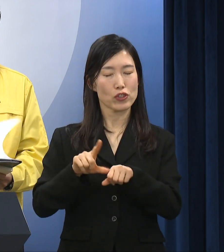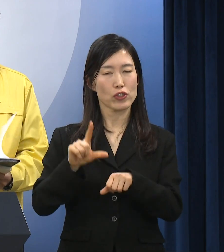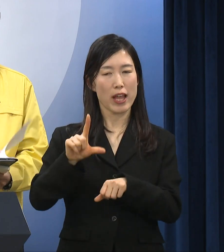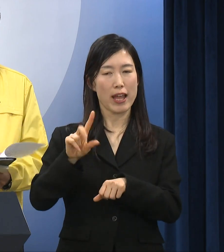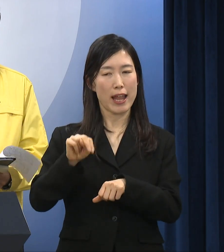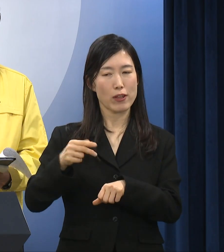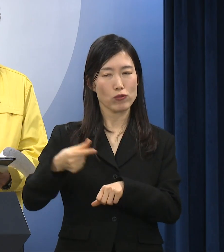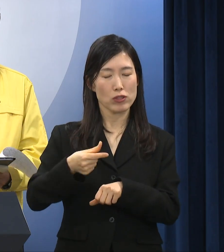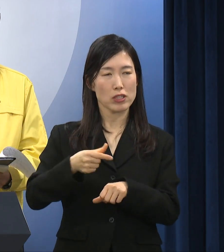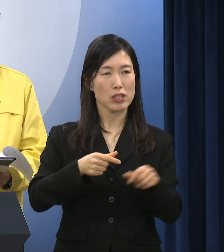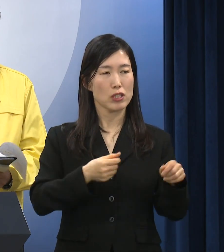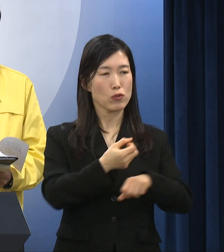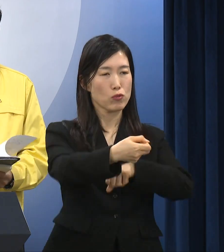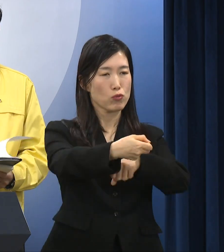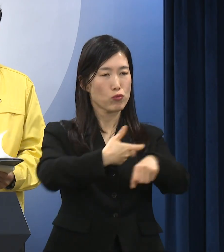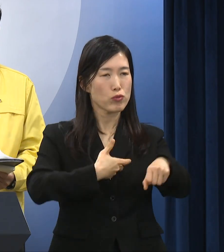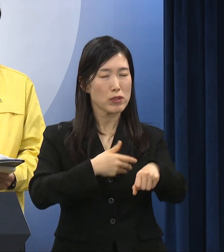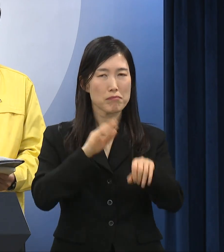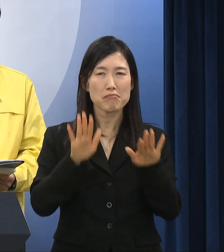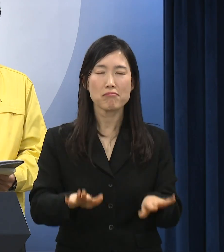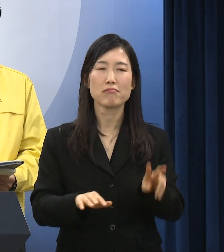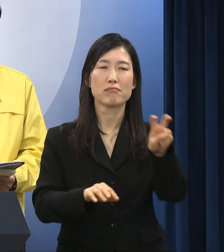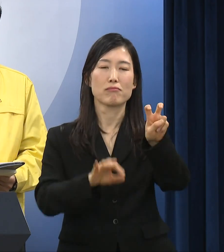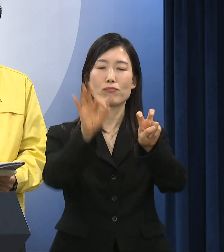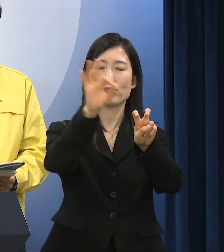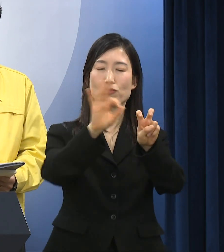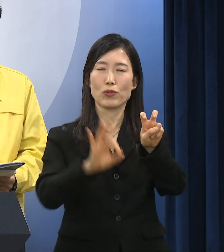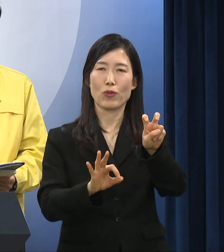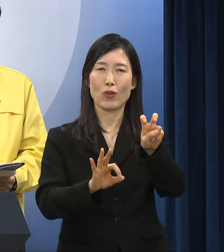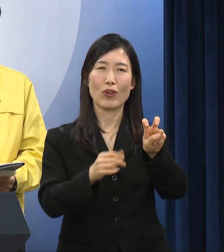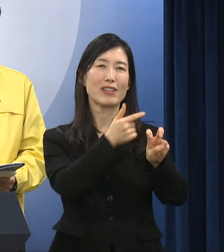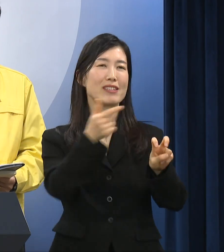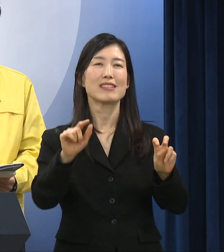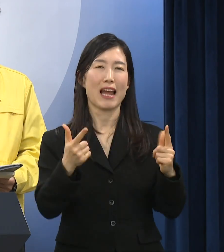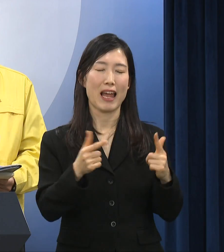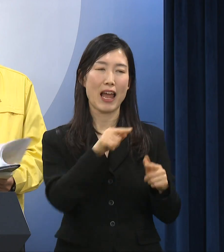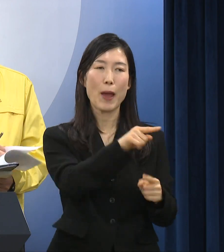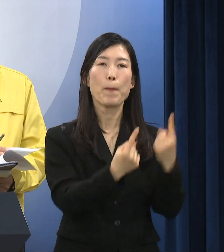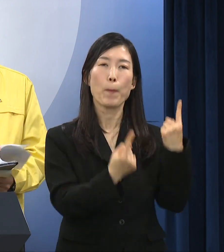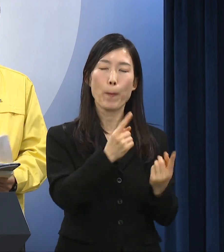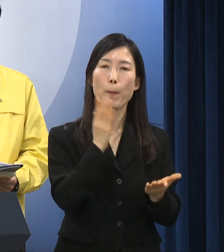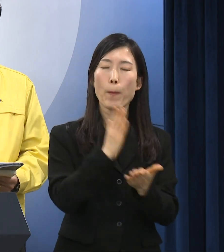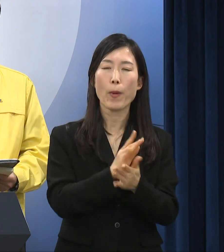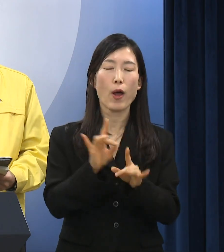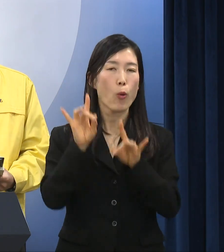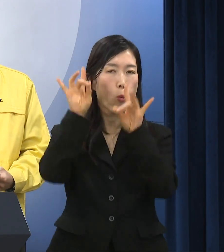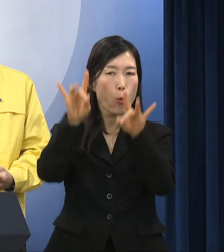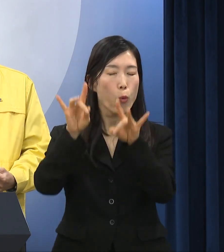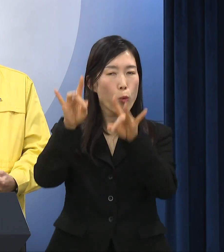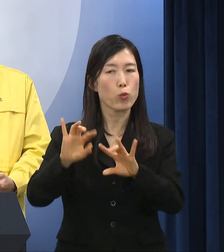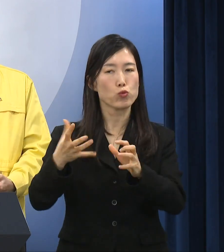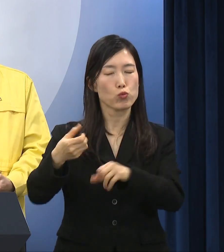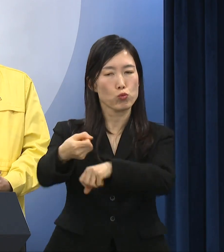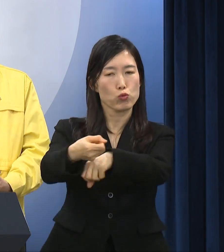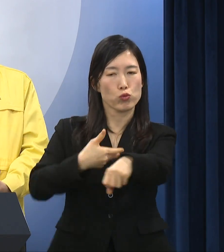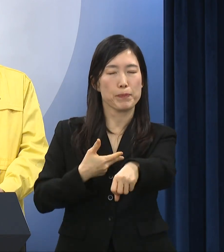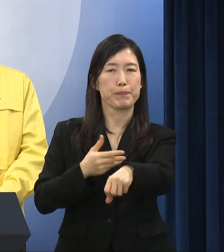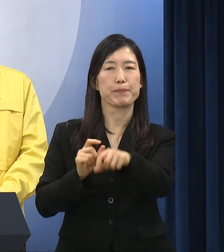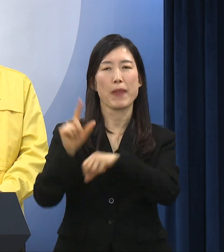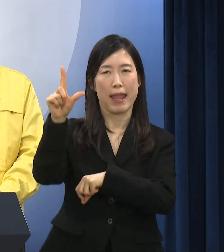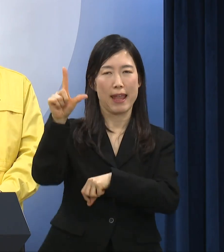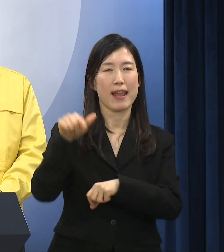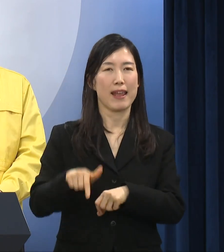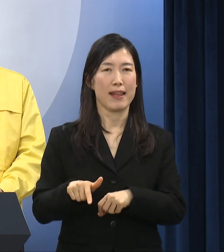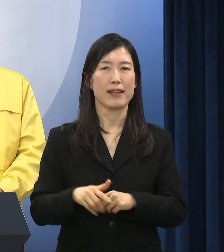비중이 20%로 굉장히 낮아져 있는 상황입니다. 오히려 호주 쪽이 더 많이 들어오고 있고